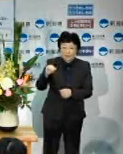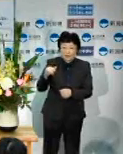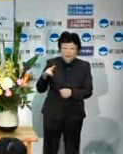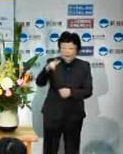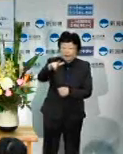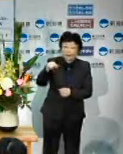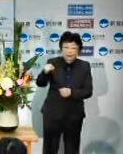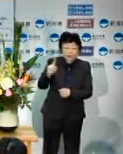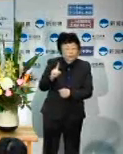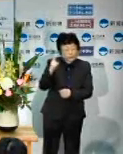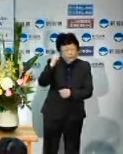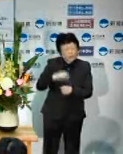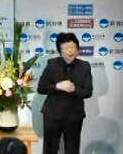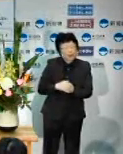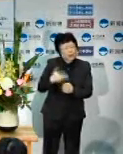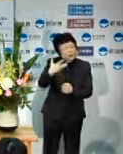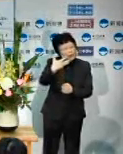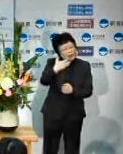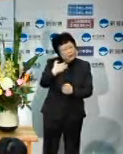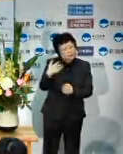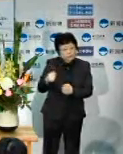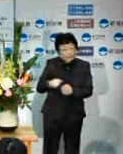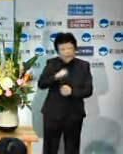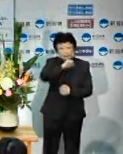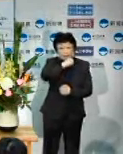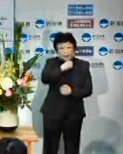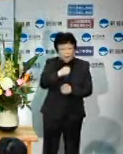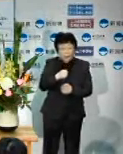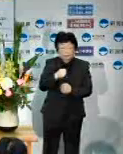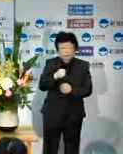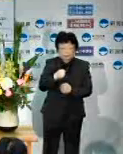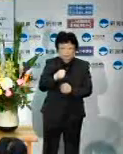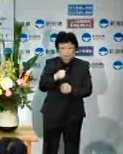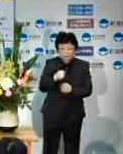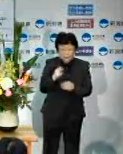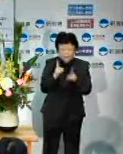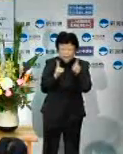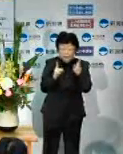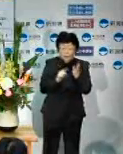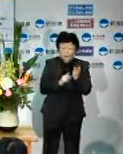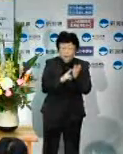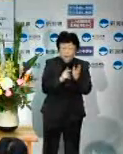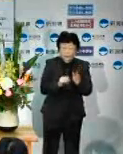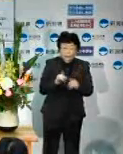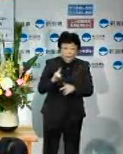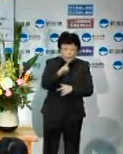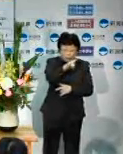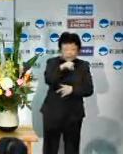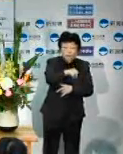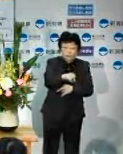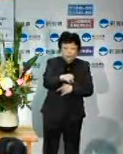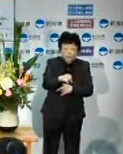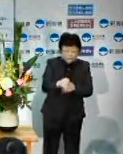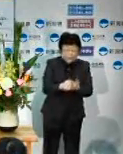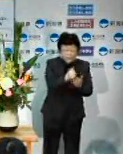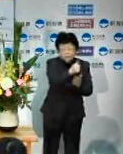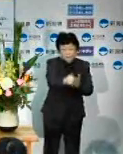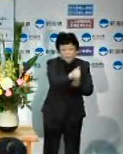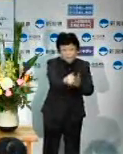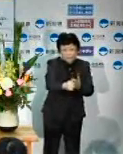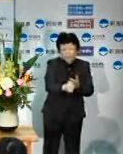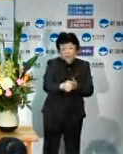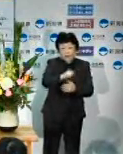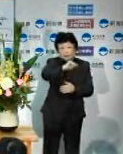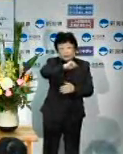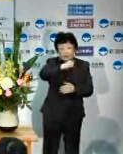いは旅行台湾発の旅行に下ろしているというふうに聞いてますので、まあその台湾のお